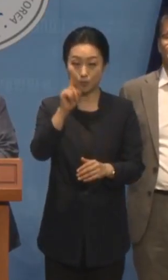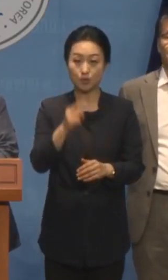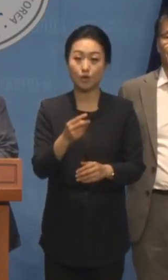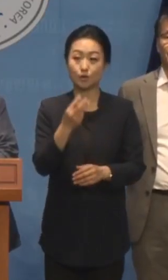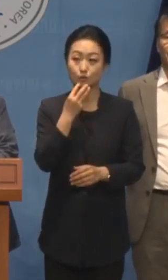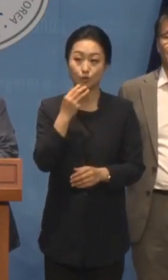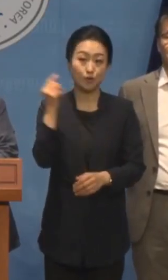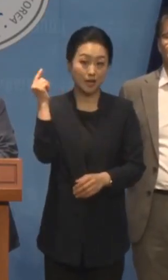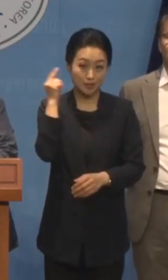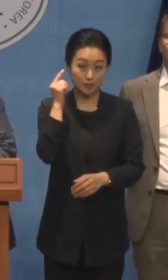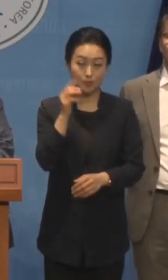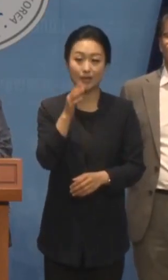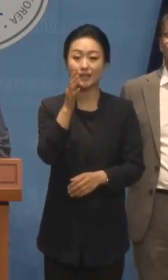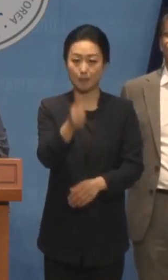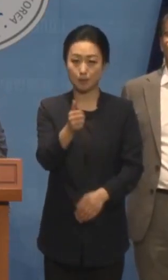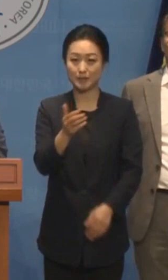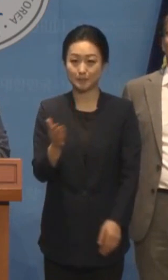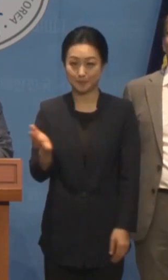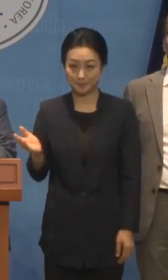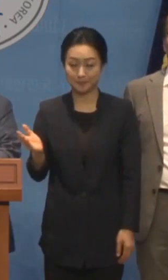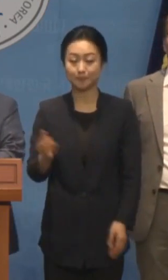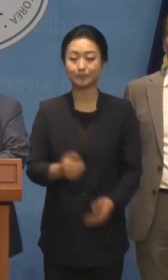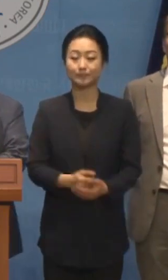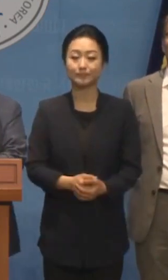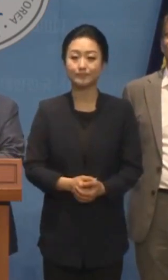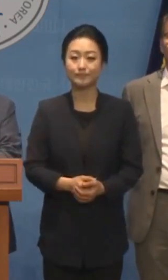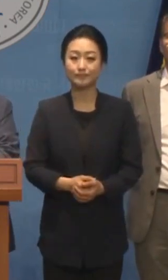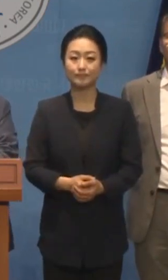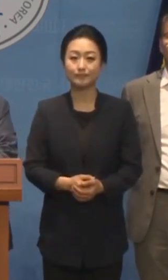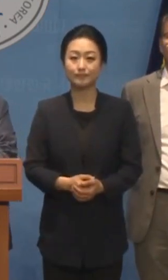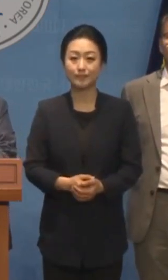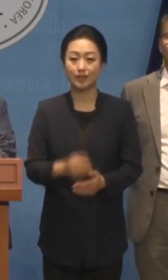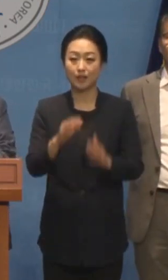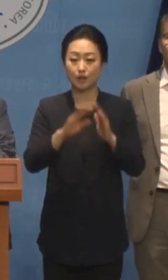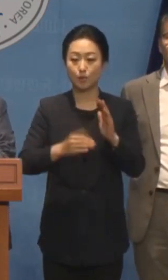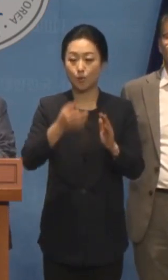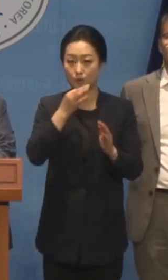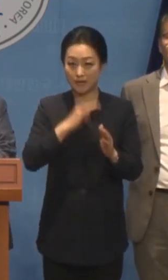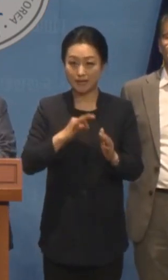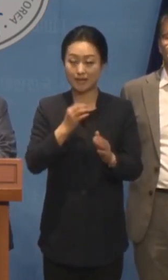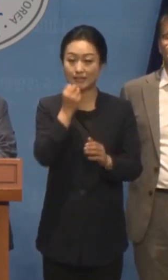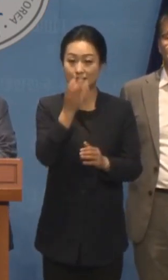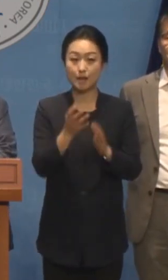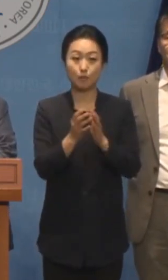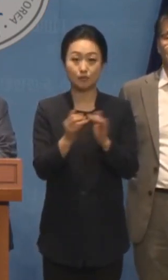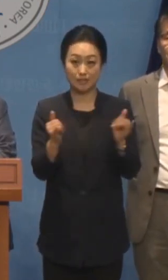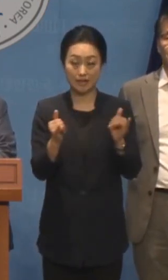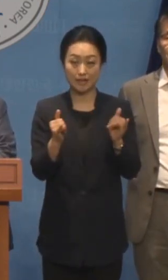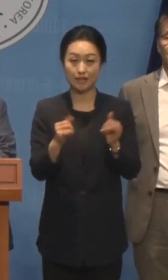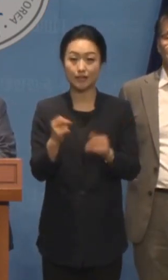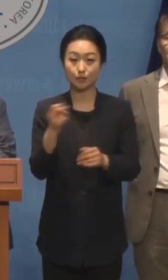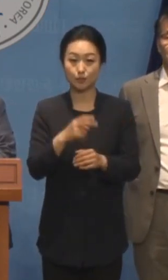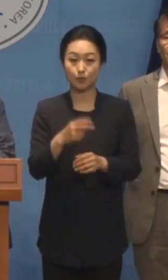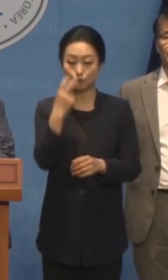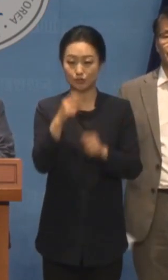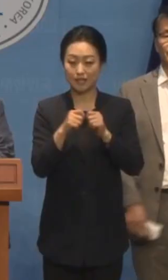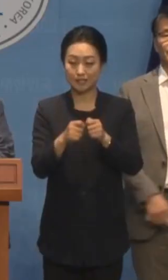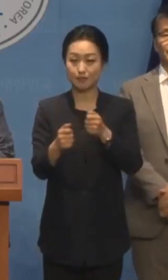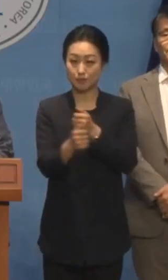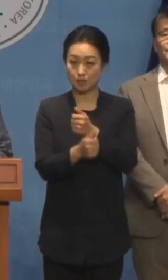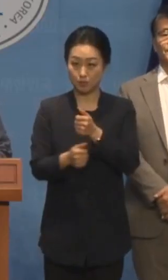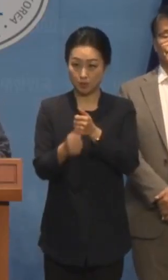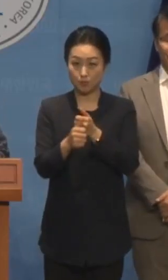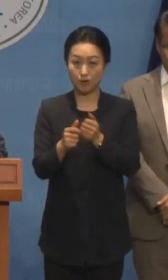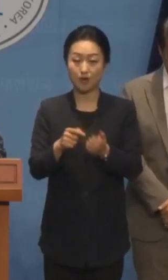대표님 오셨습니다. 여러분 또 잘 아시는 이 사건 공익제보자 겸 수사심의위원회 소집 요청하셨던 최재형